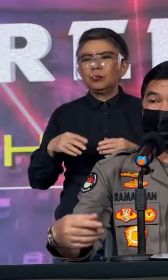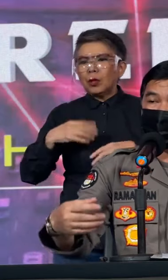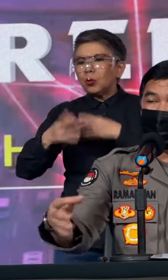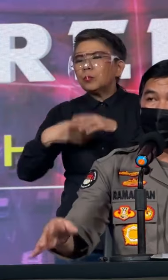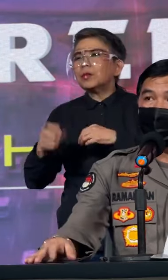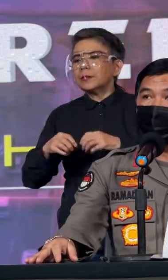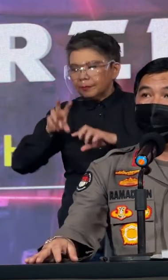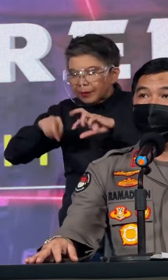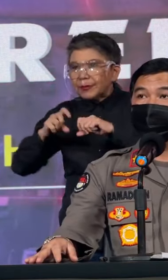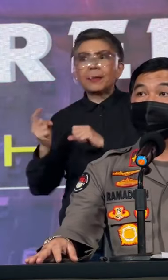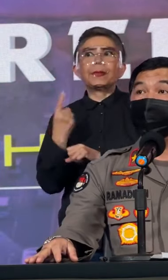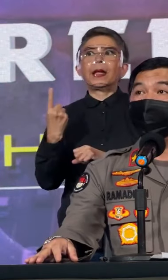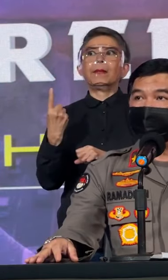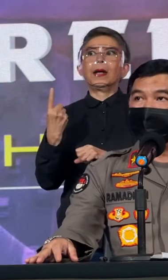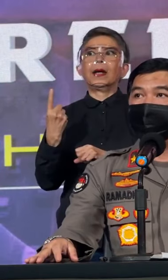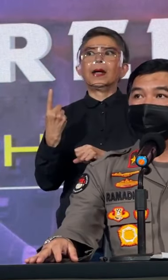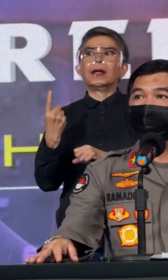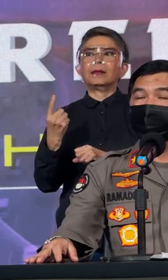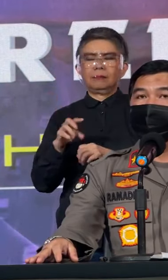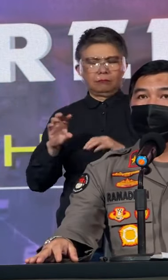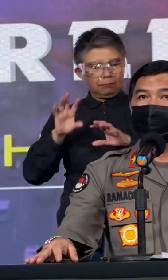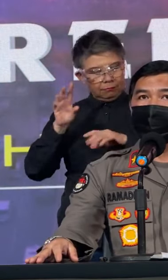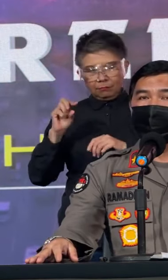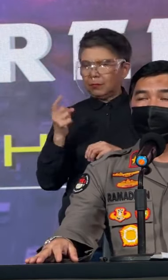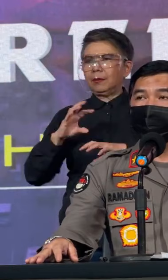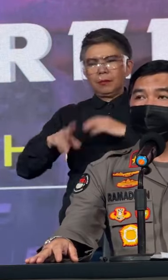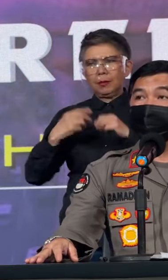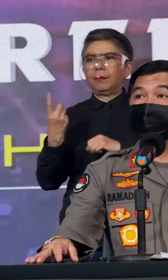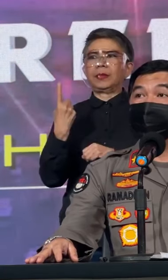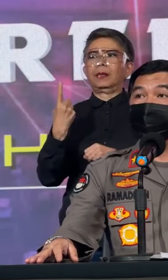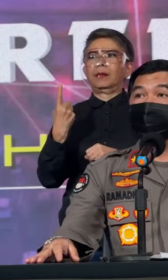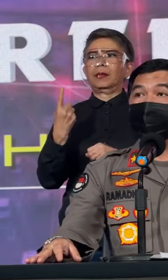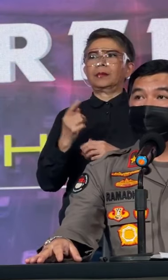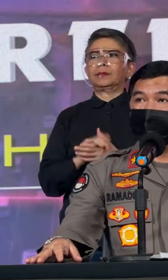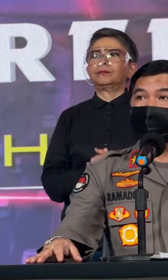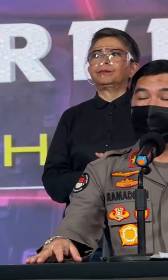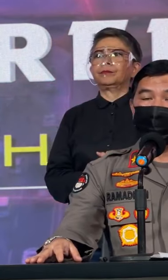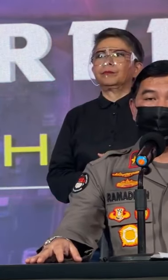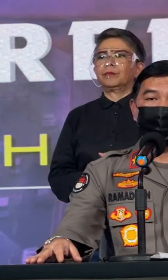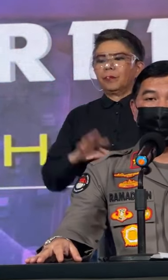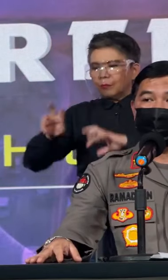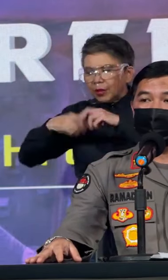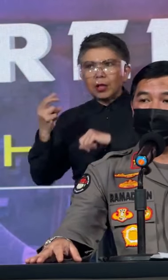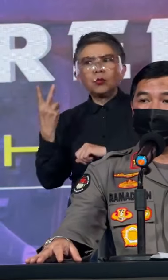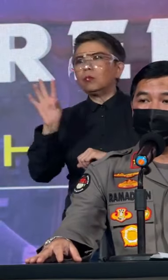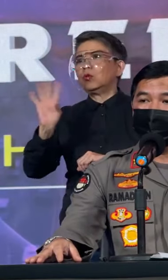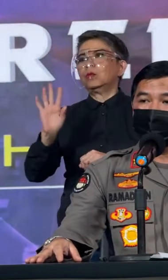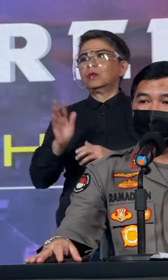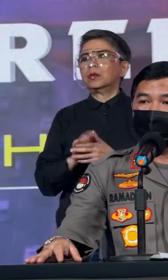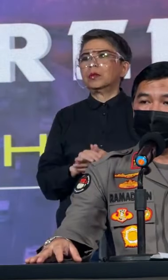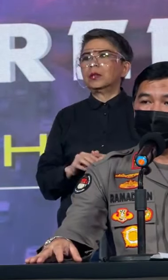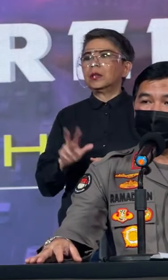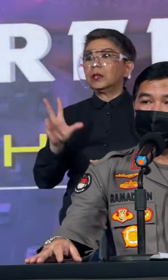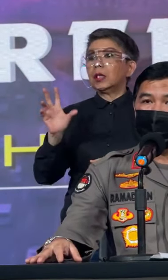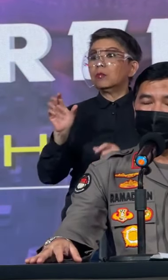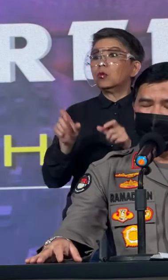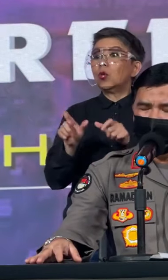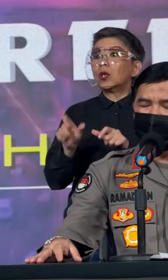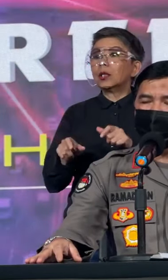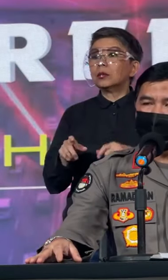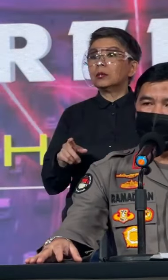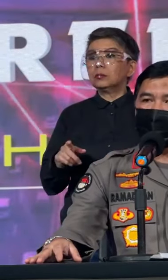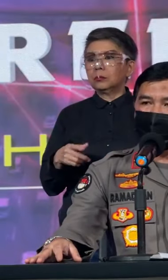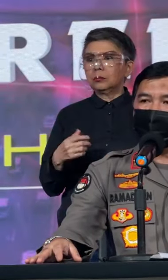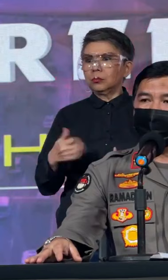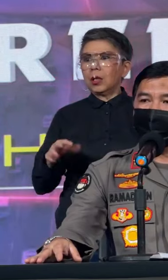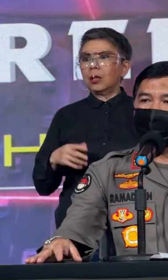justitia, masih pendalaman lah, intinya masih penyelidikan ya. 30 orang yang di sana masih di sana berarti Pak.